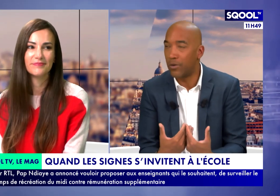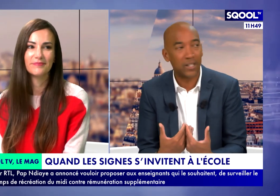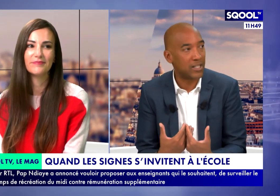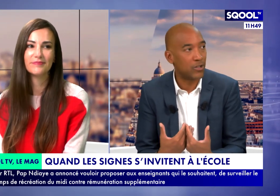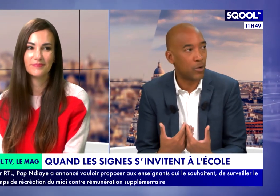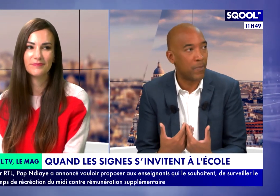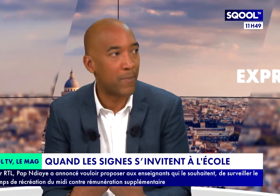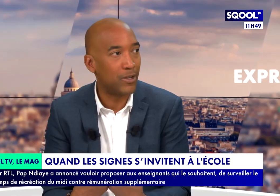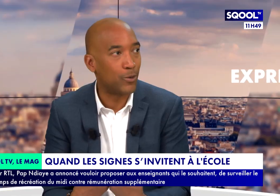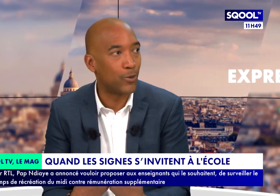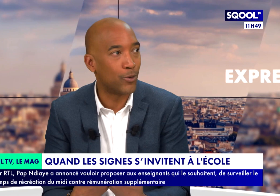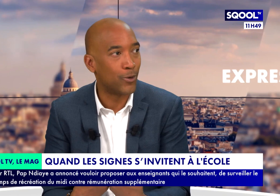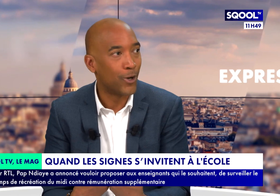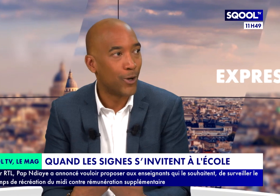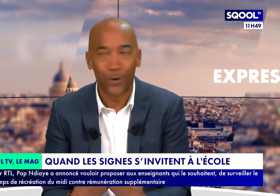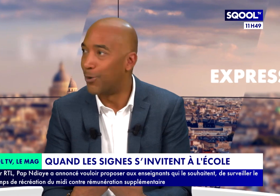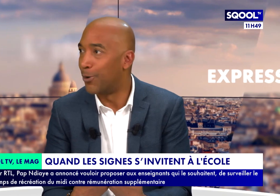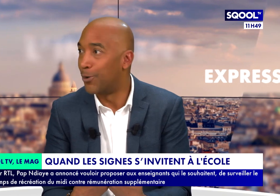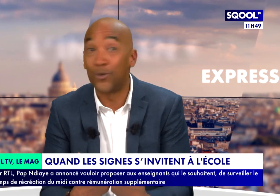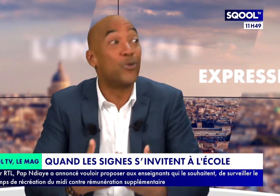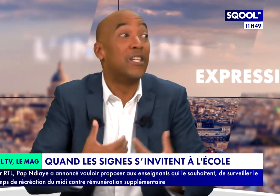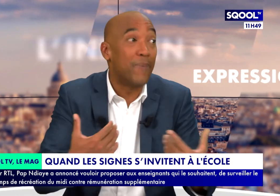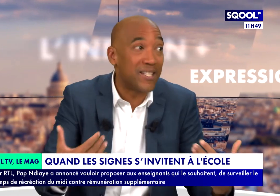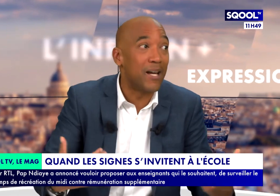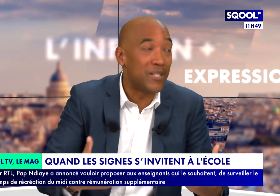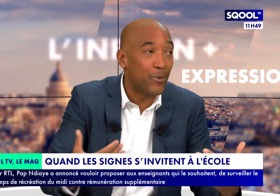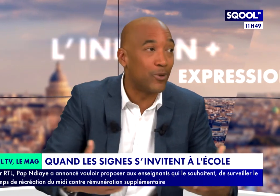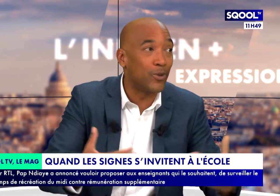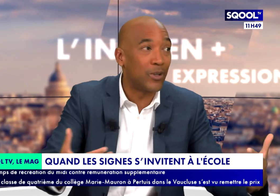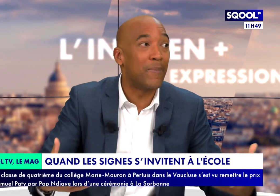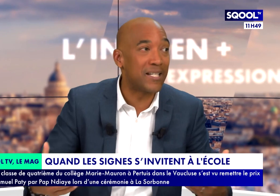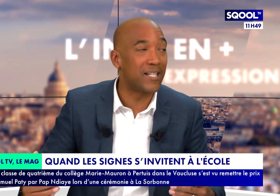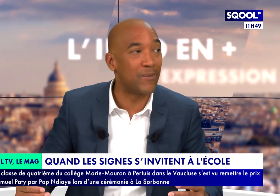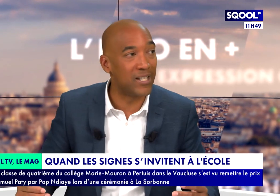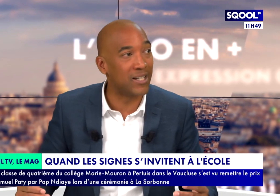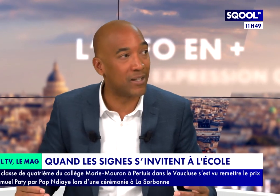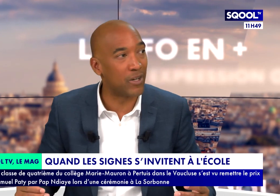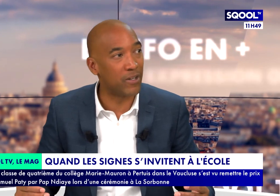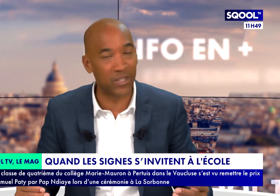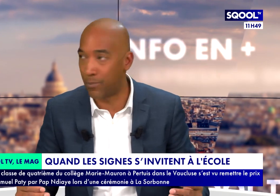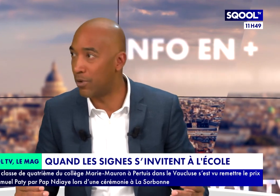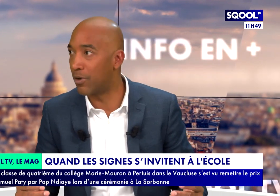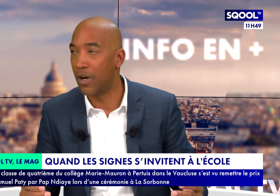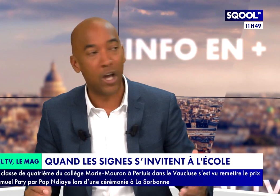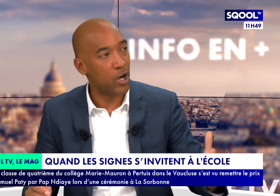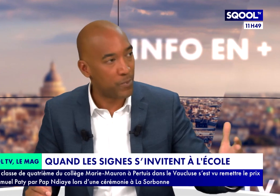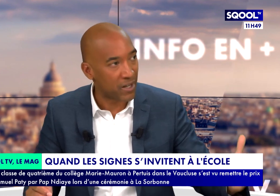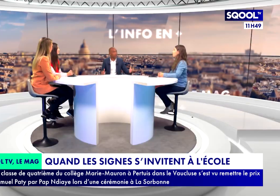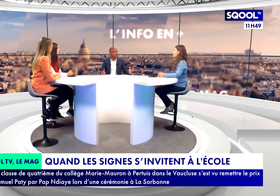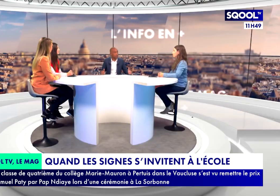des signes permet de se dépasser un petit peu, de dépasser sa timidité. Vous avez pu l'observer, vous aussi,